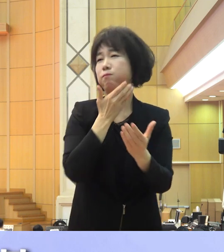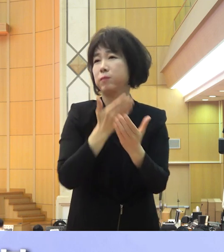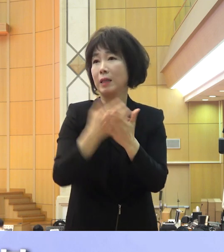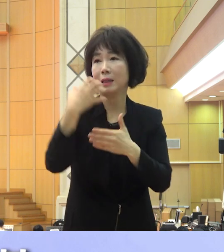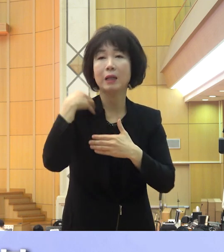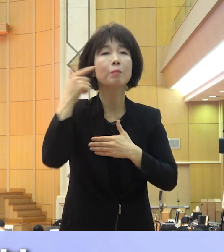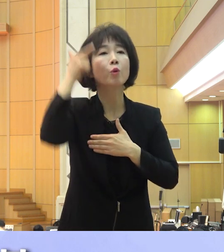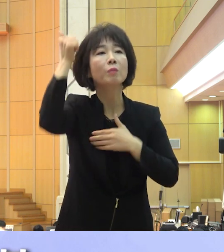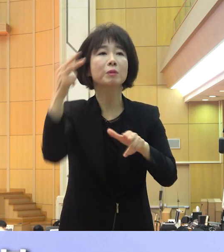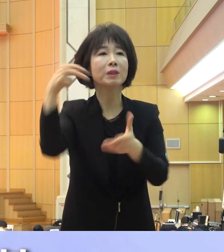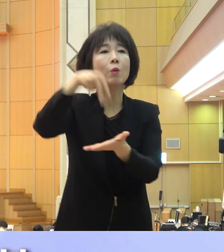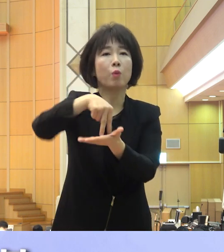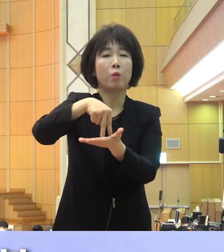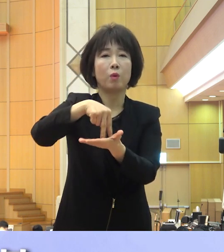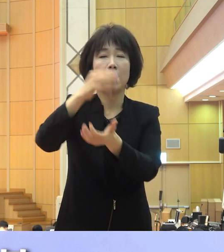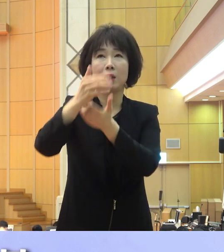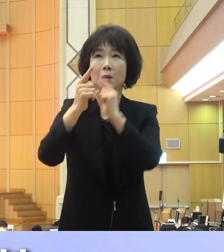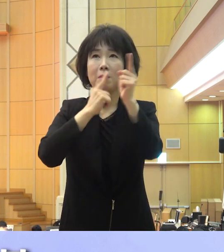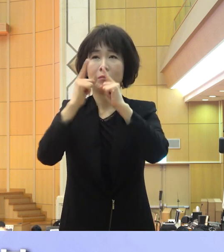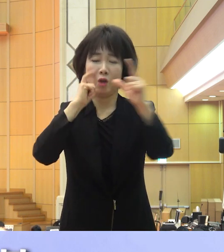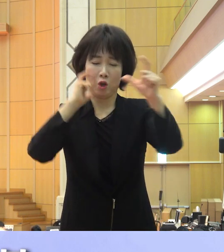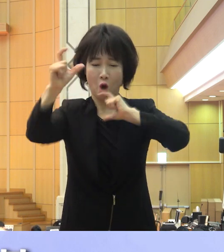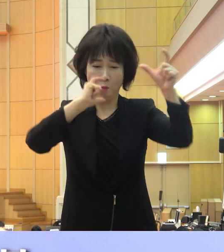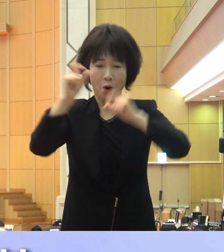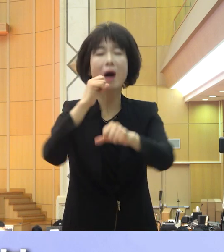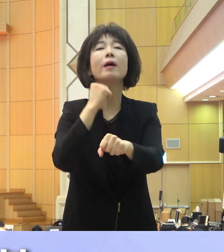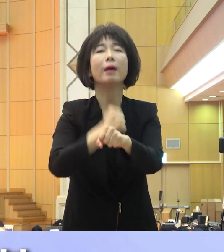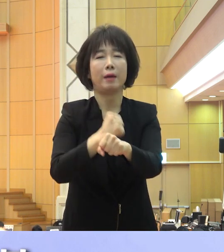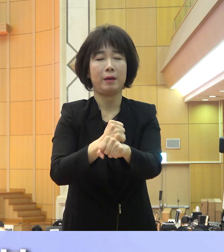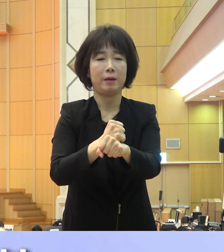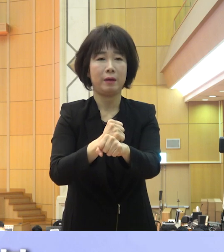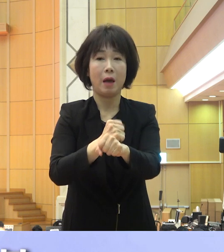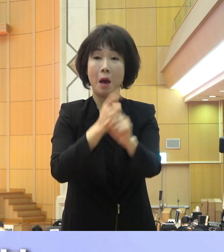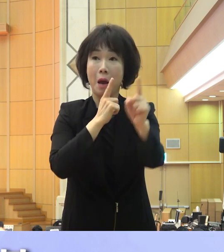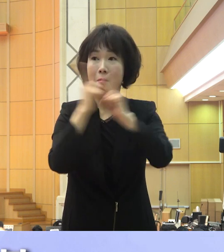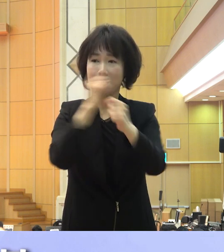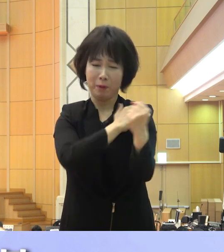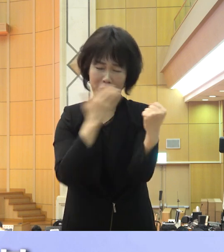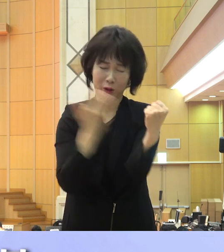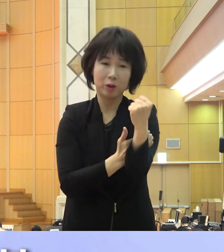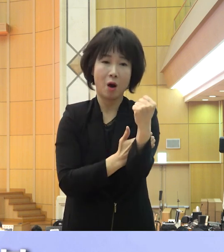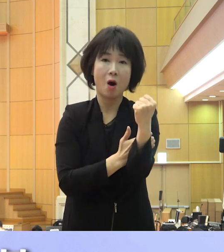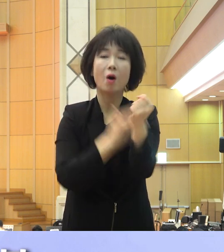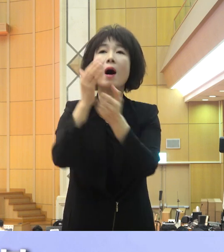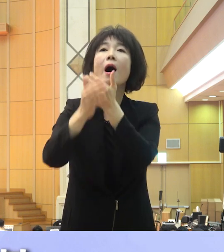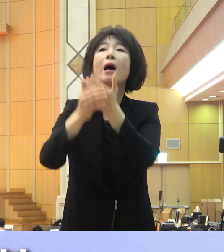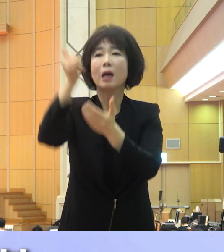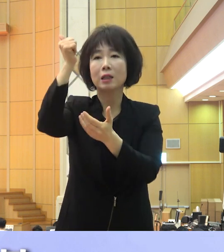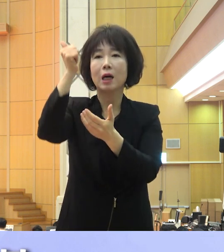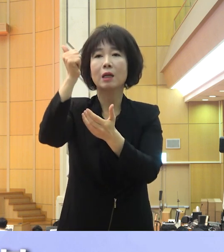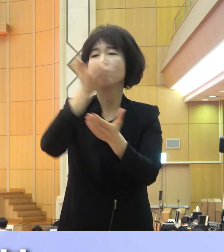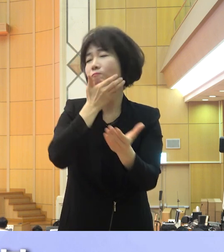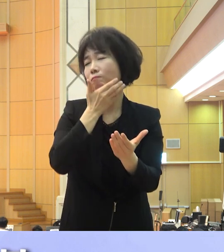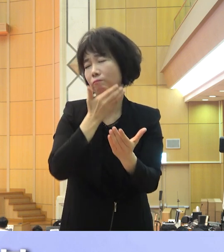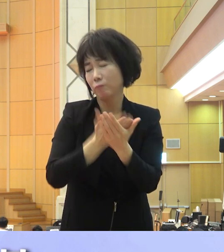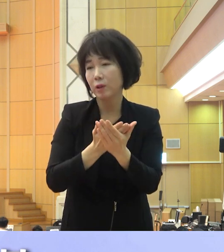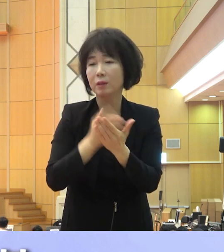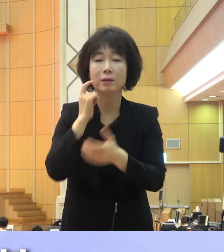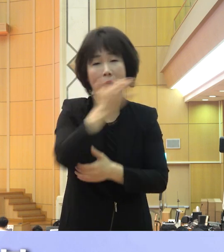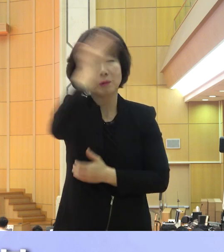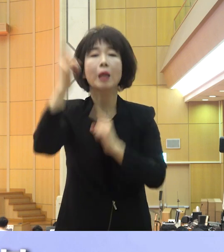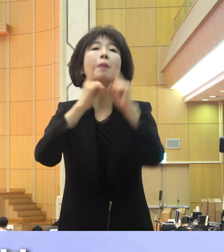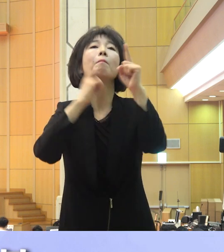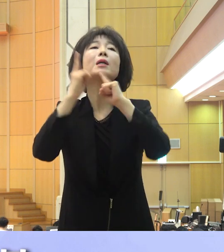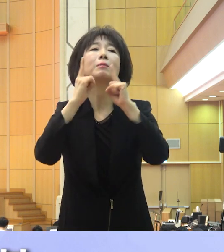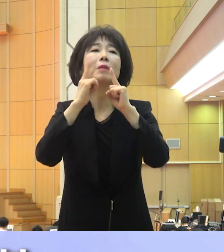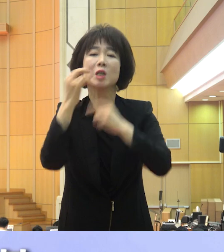담임 목사님을 세우시고 하나님의 말씀을 선포하게 하셨사오니 말씀의 능력이 하나님께서 주신 귀하고 아름다운